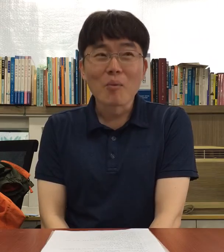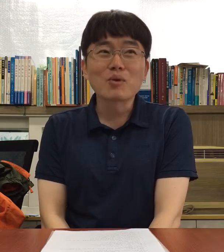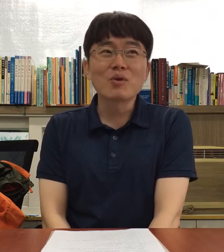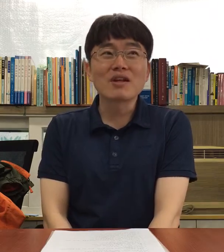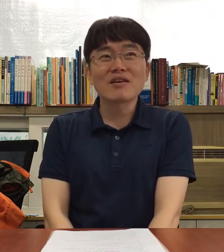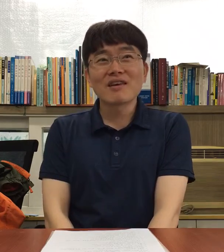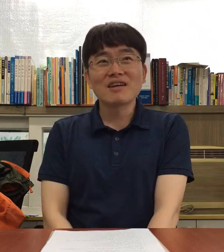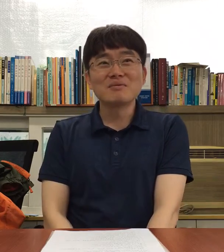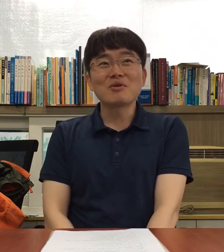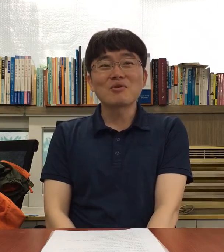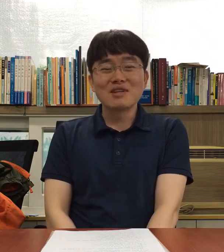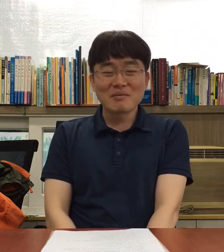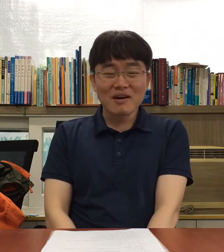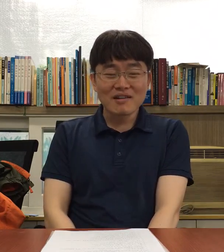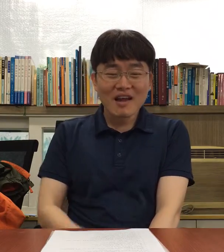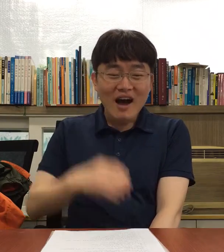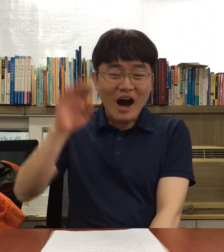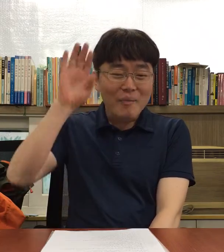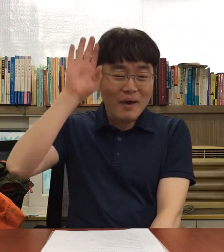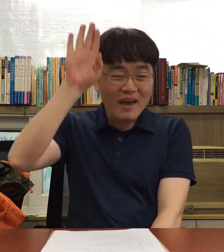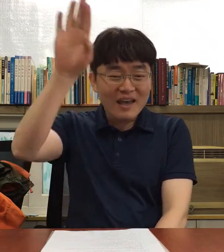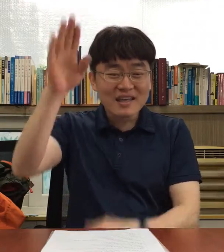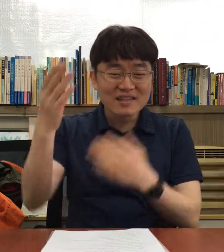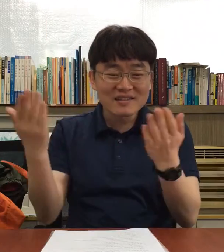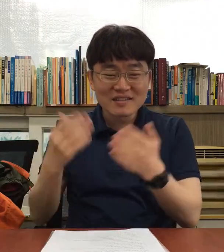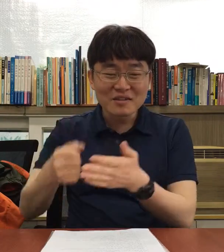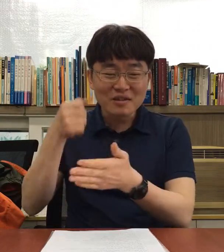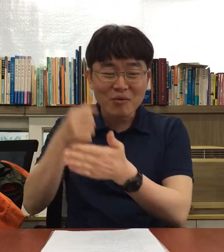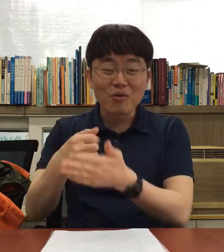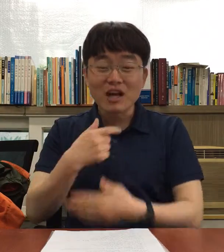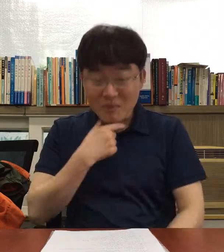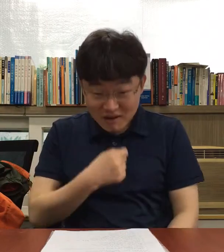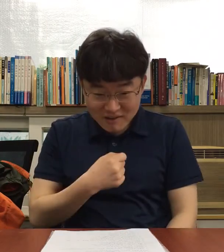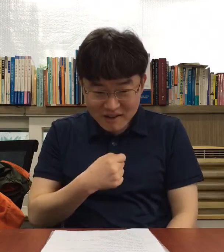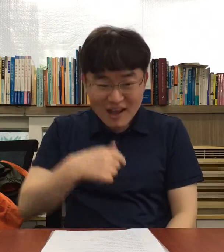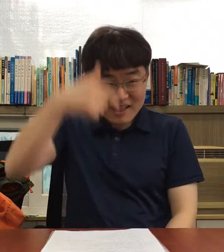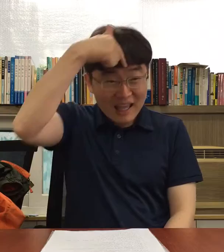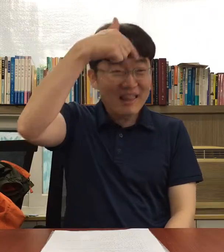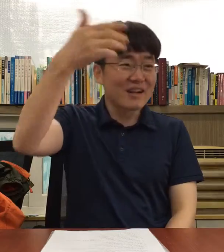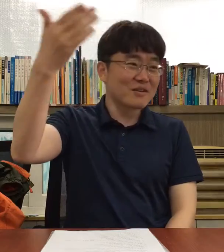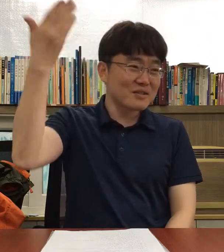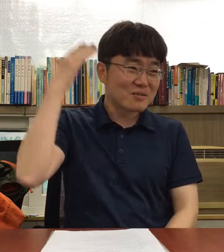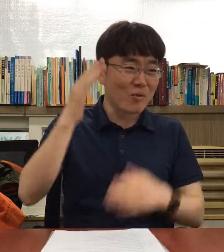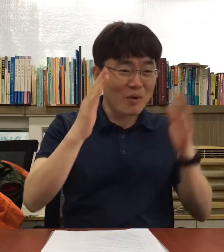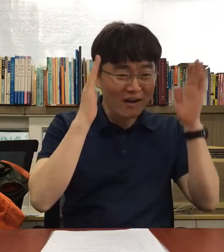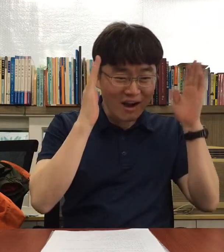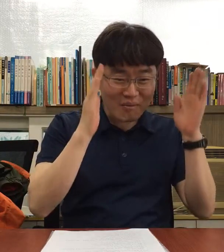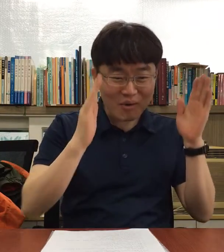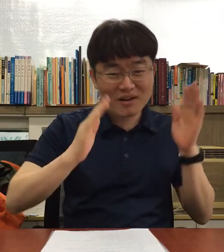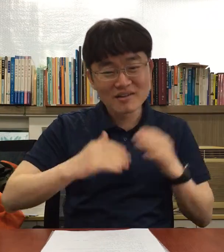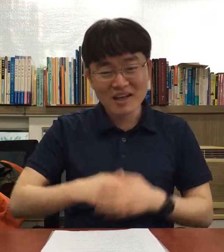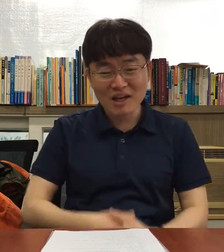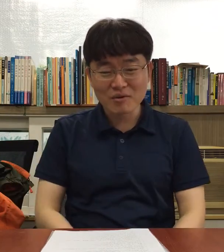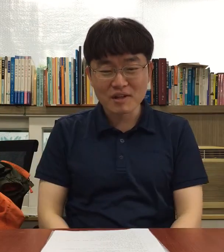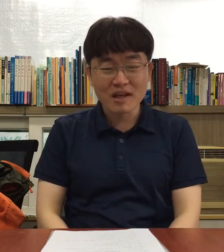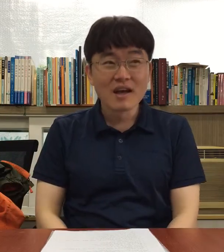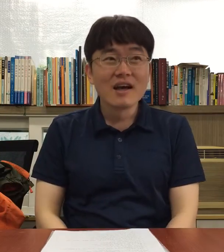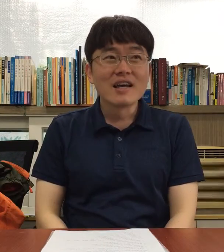보통 이게 음성으로 들리면 앞에 일을 결정하고 원하면 옛날 것을 공부해라 뭐 이렇게 나오는데